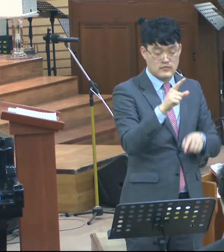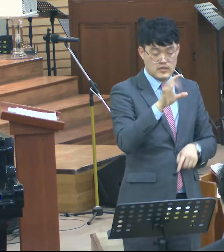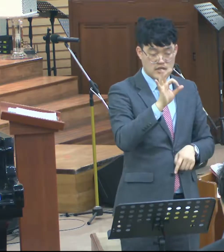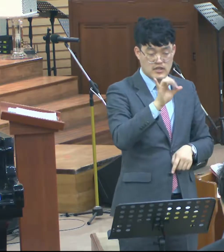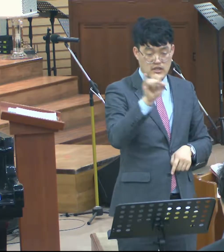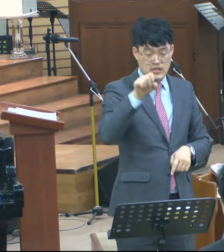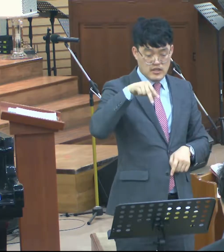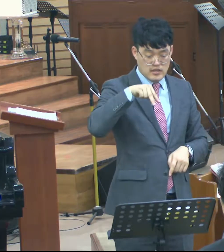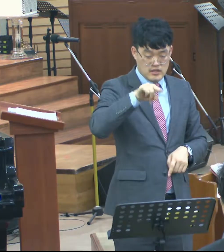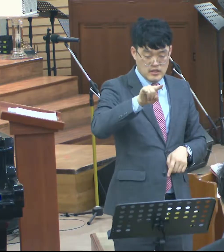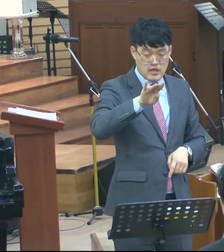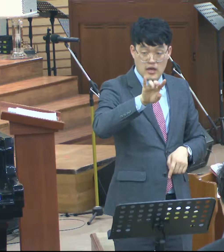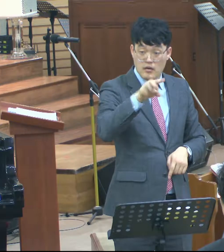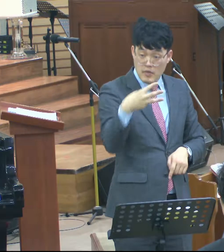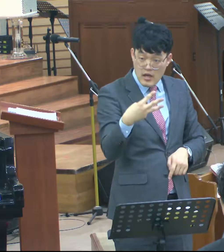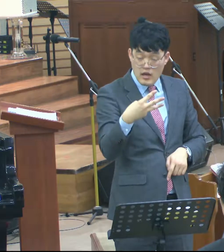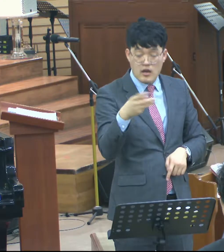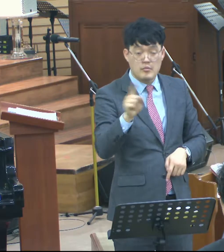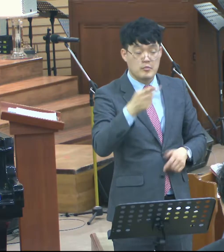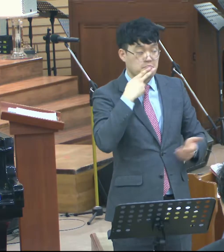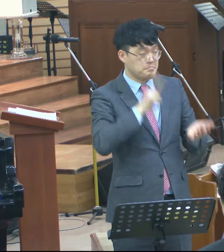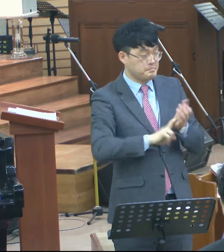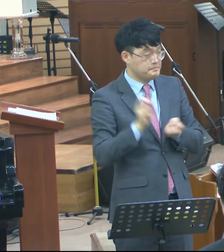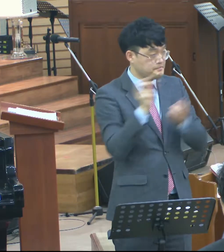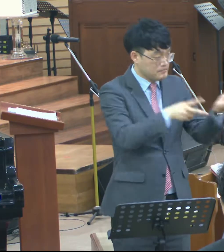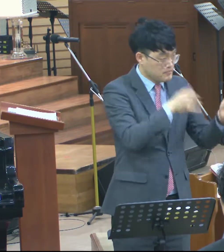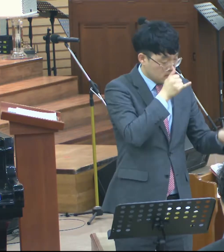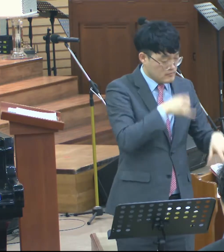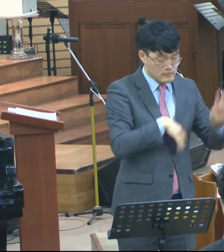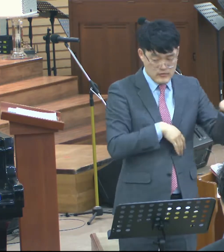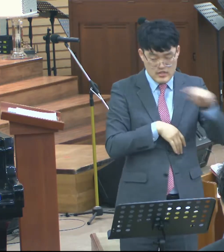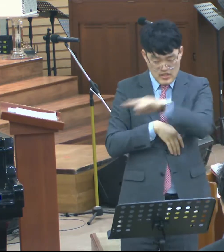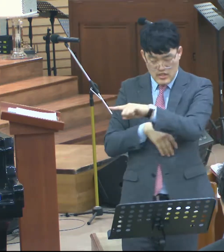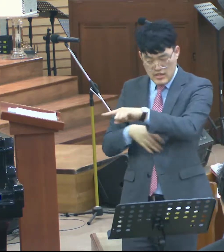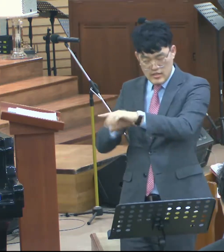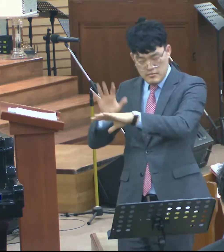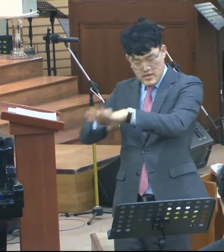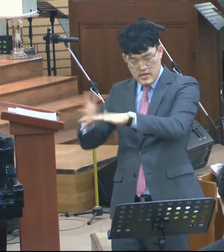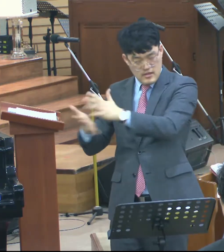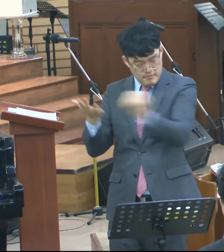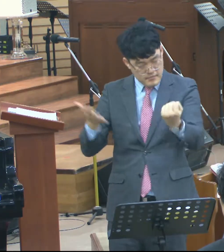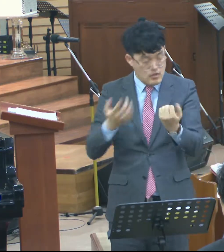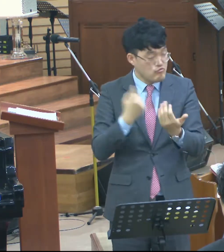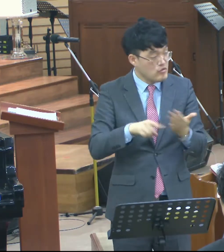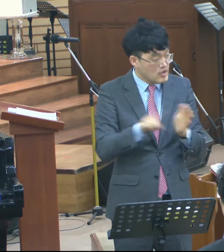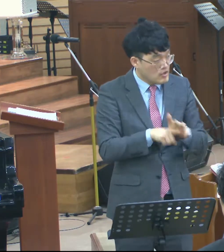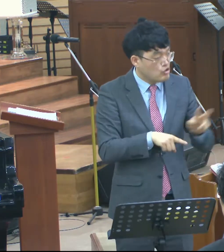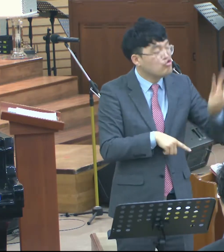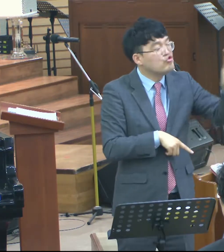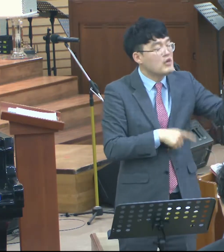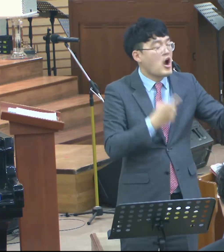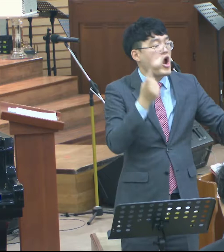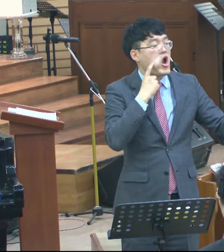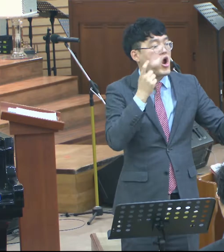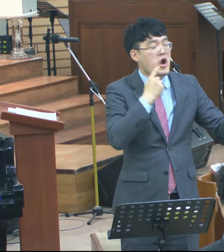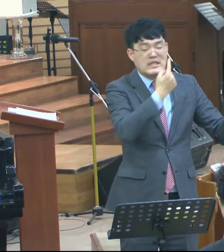증인을 세워서 나봇이 하나님과 왕을 저주했다는 말을 들었다고 얘기하게 하고 돌로 쳐 죽여라. 이게 편지의